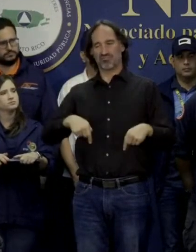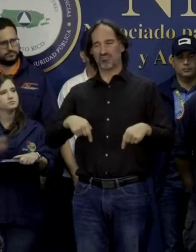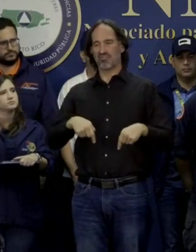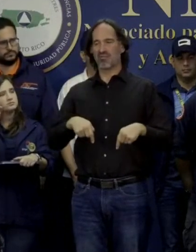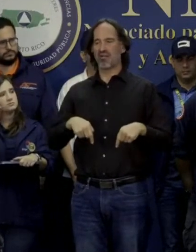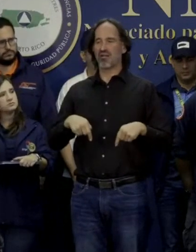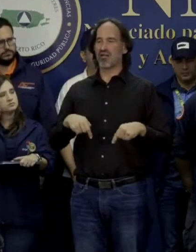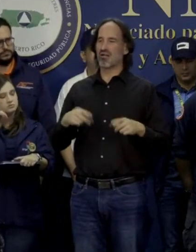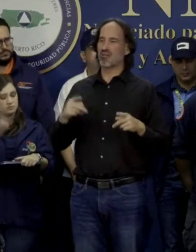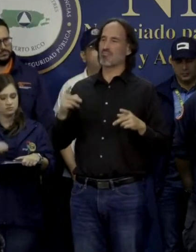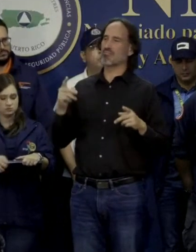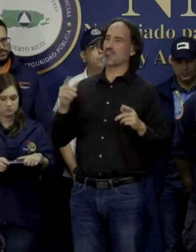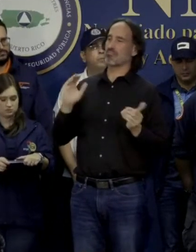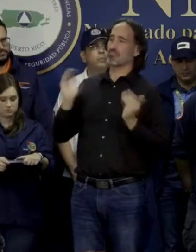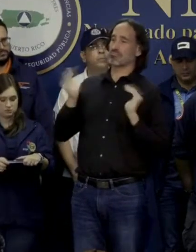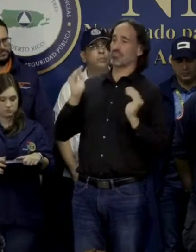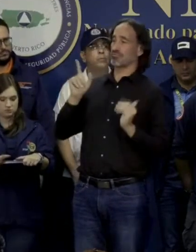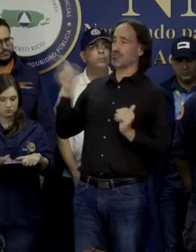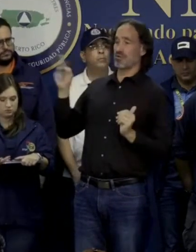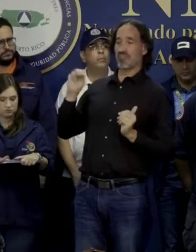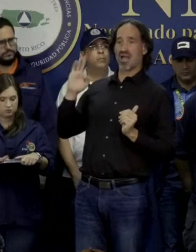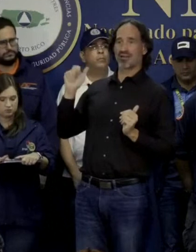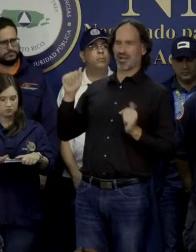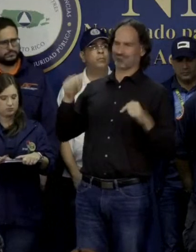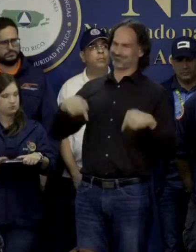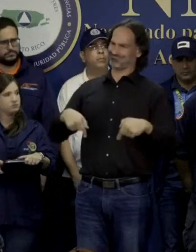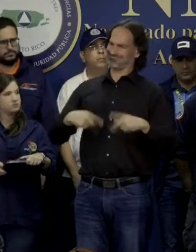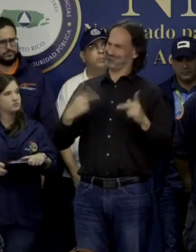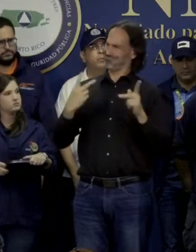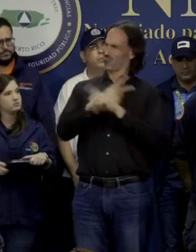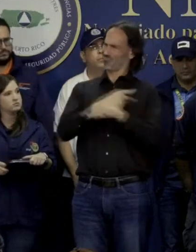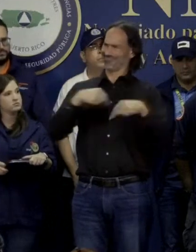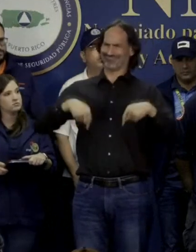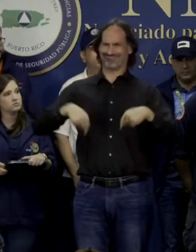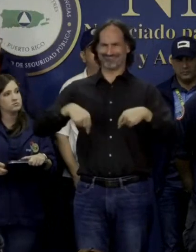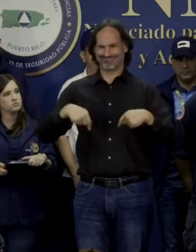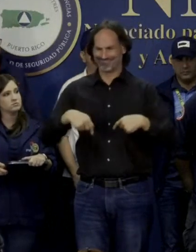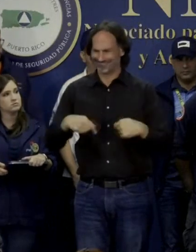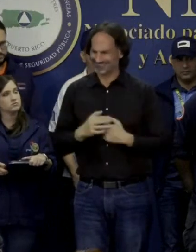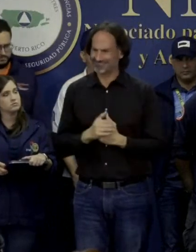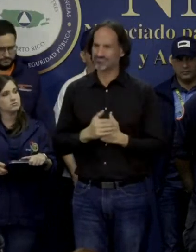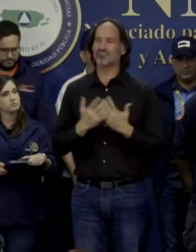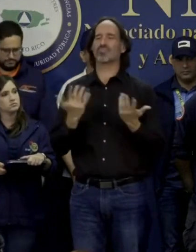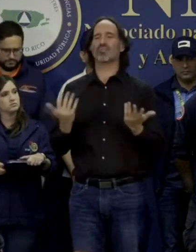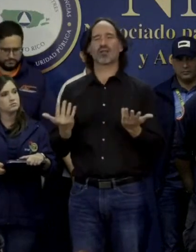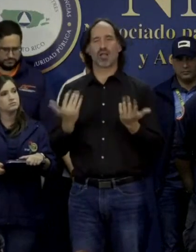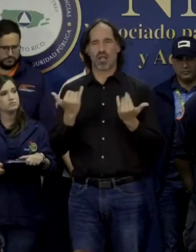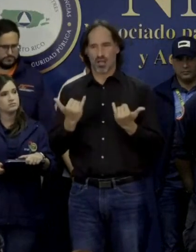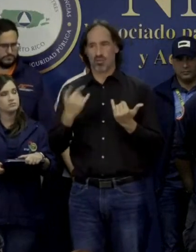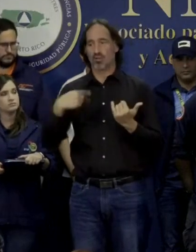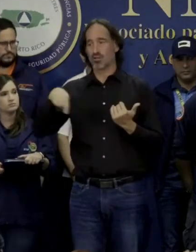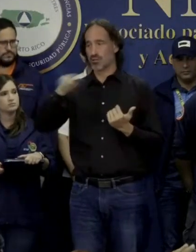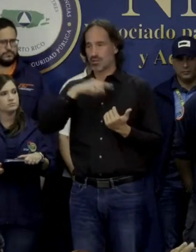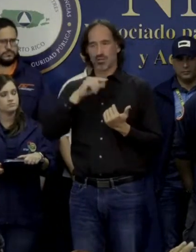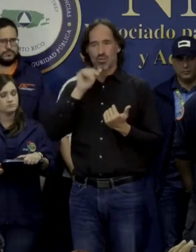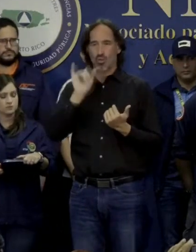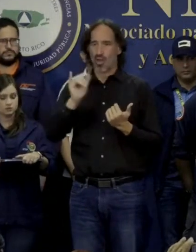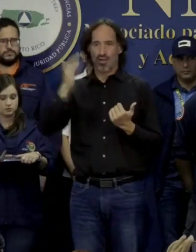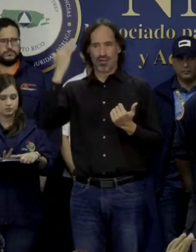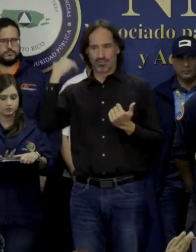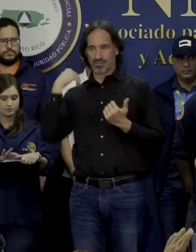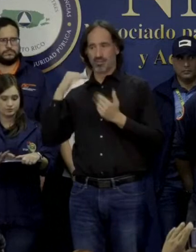María. Quizá en María, en los pueblos que estamos hablando, no tuvo tanta lluvia como la que recibió anoche.